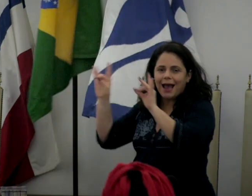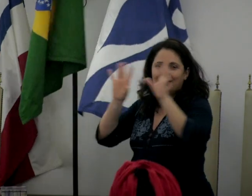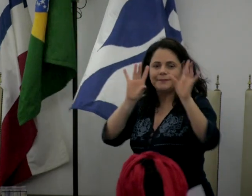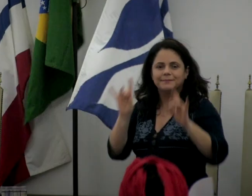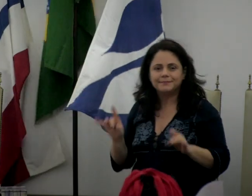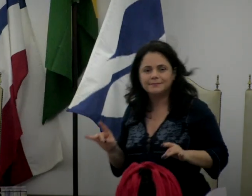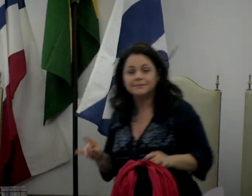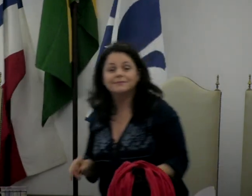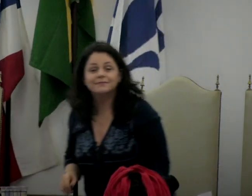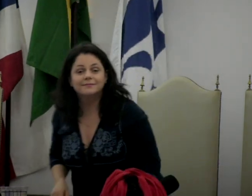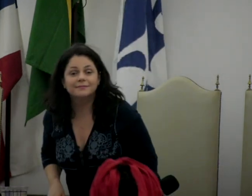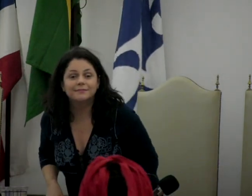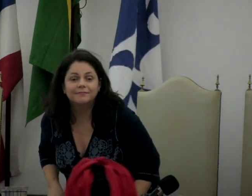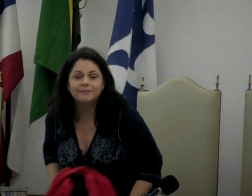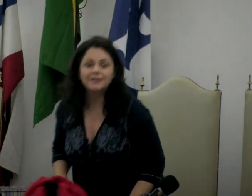Então,